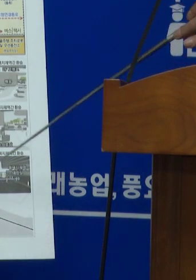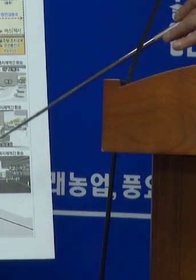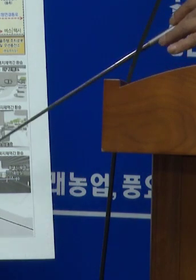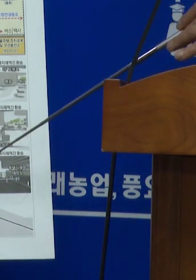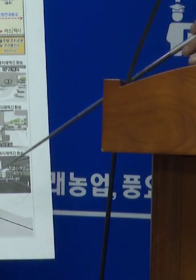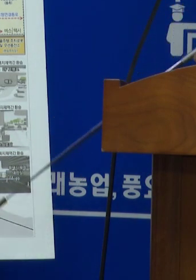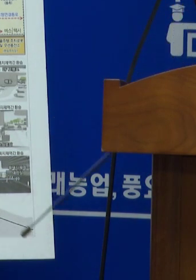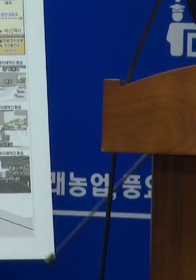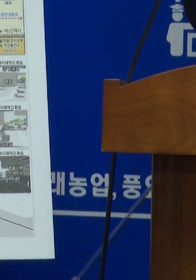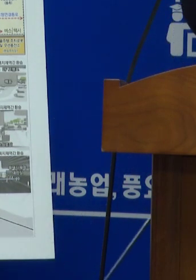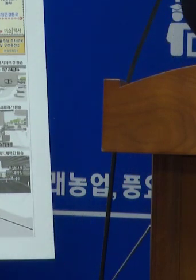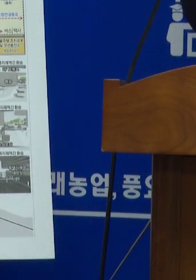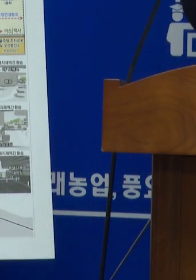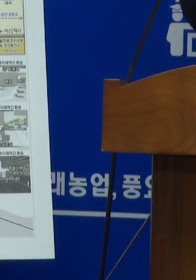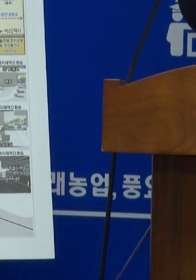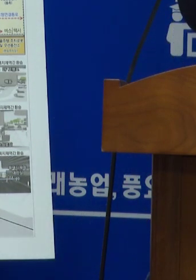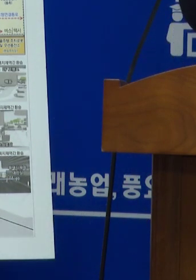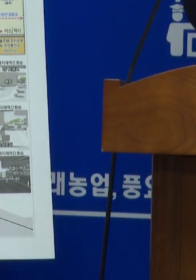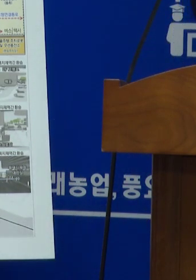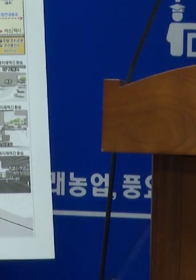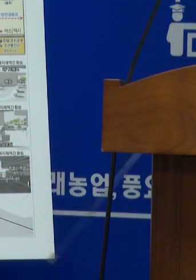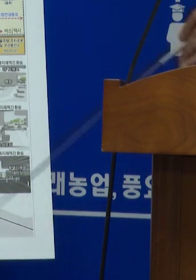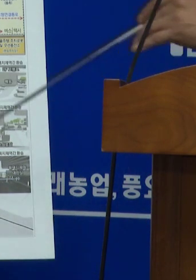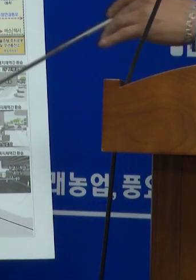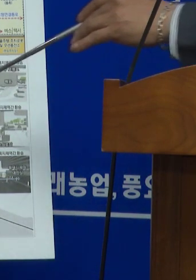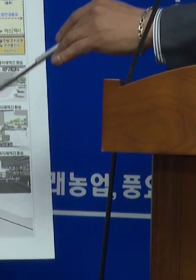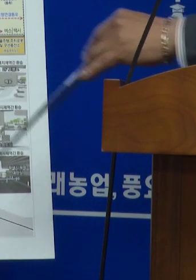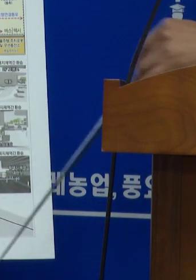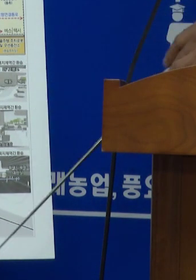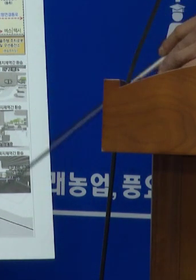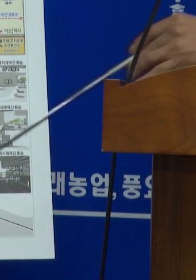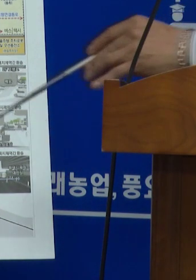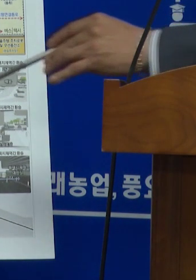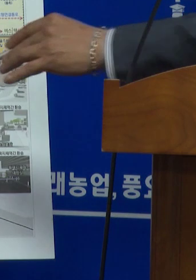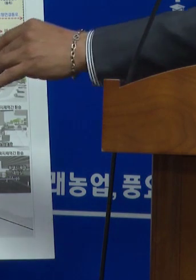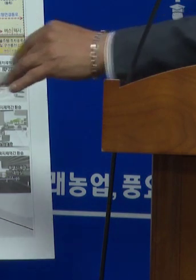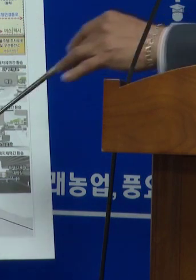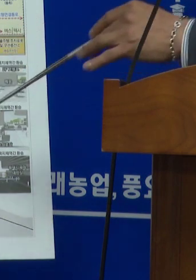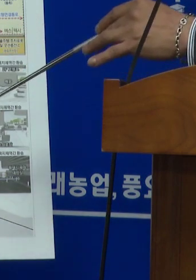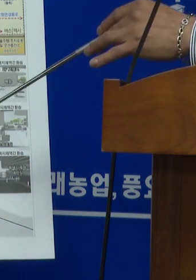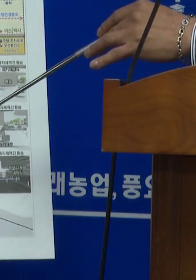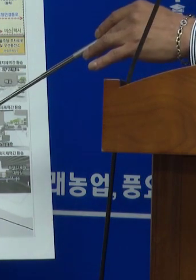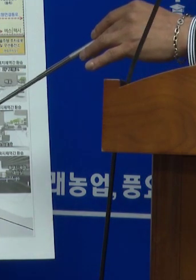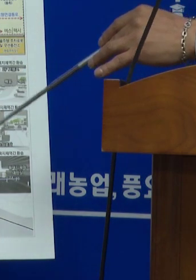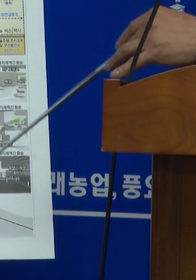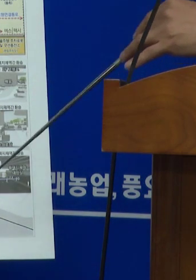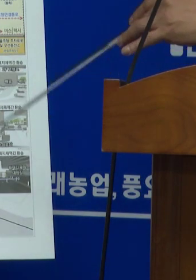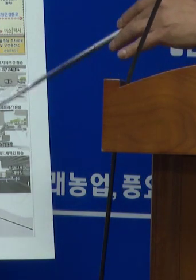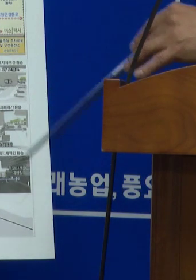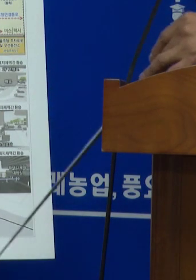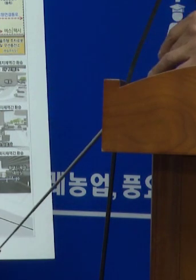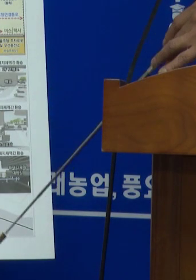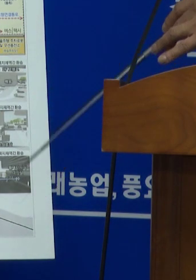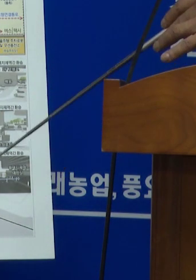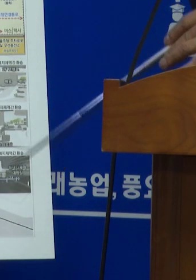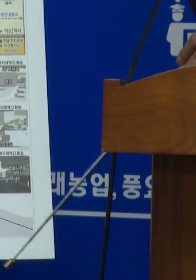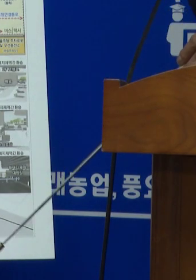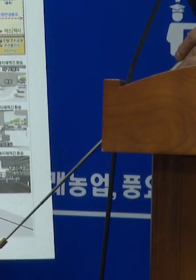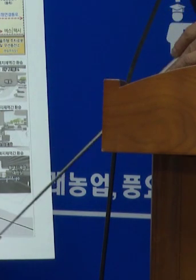동측에는 현재 지금 지지 역세권 개발 사업 예정 중입니다. 그래서 이쪽에다가는 저희 수소 충전이라든지 향후 뭐